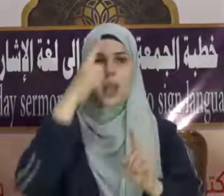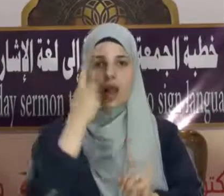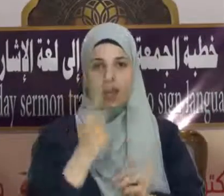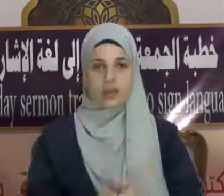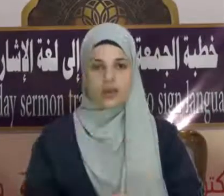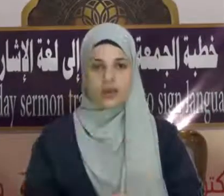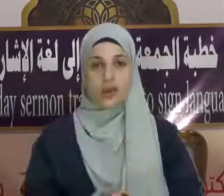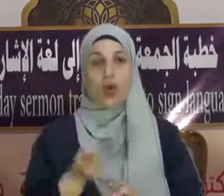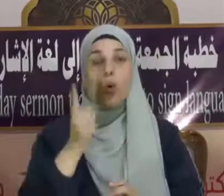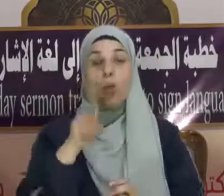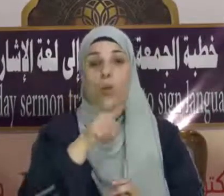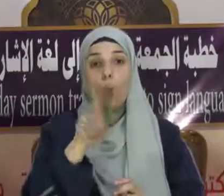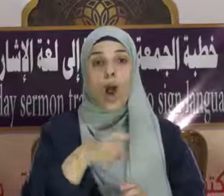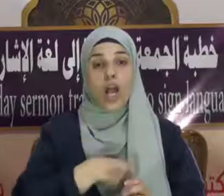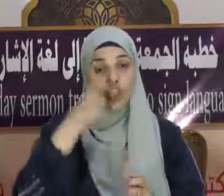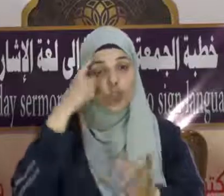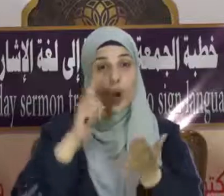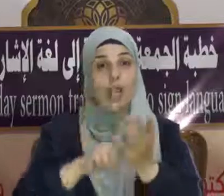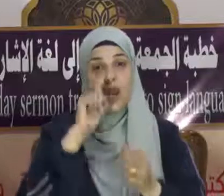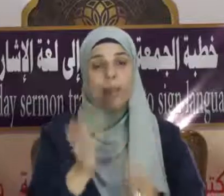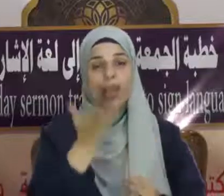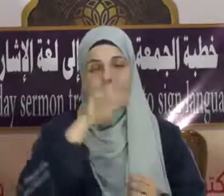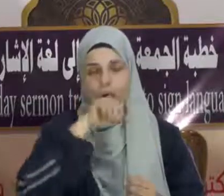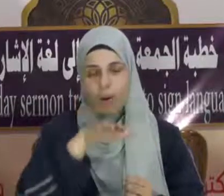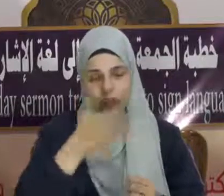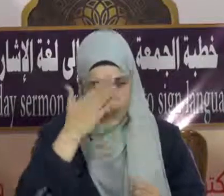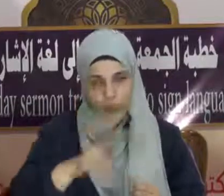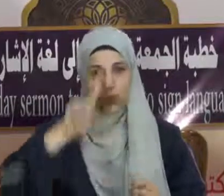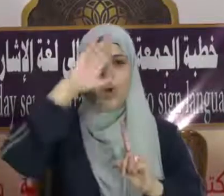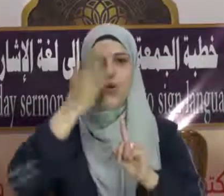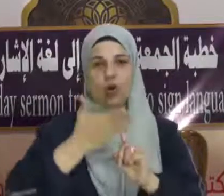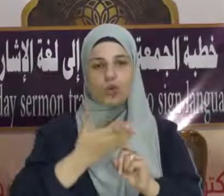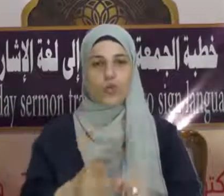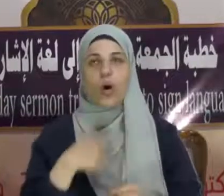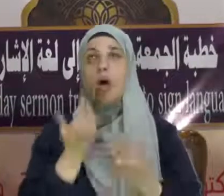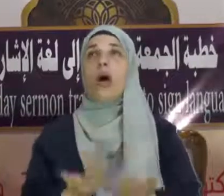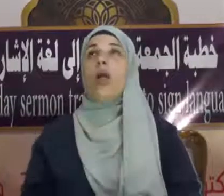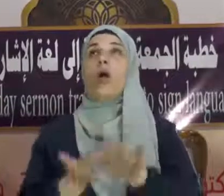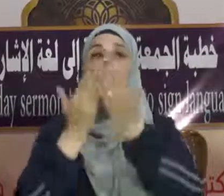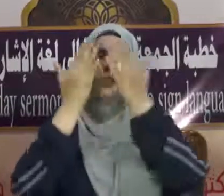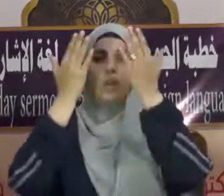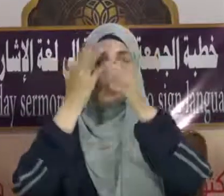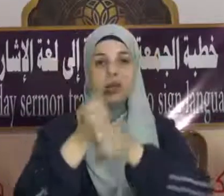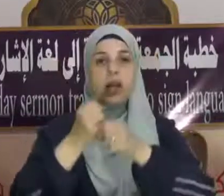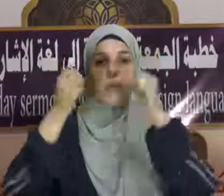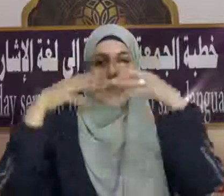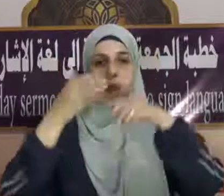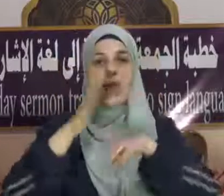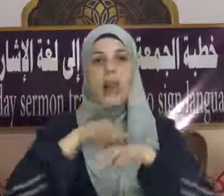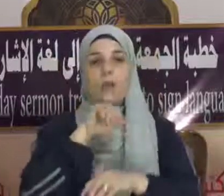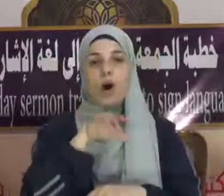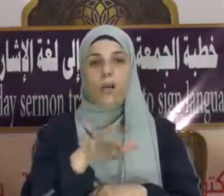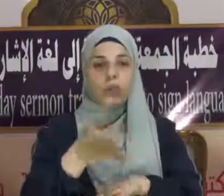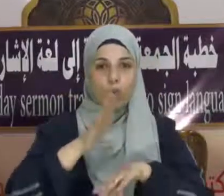شريك له، وأشهد أن سيدنا محمدا عبده ورسوله. اللهم صل وسلم